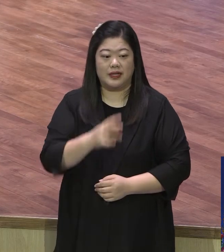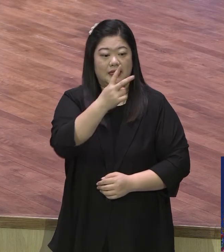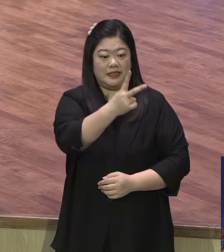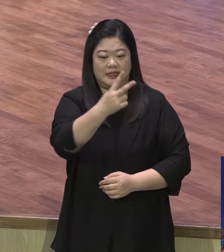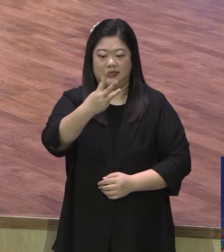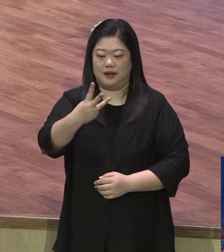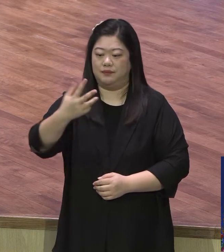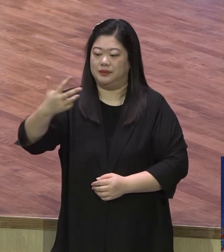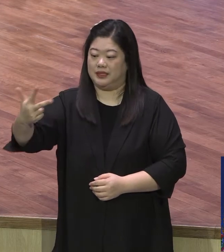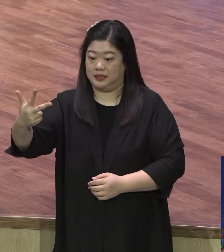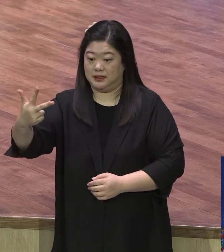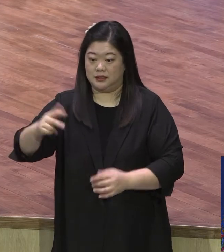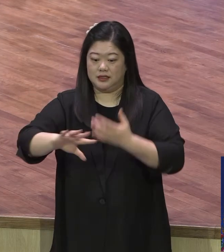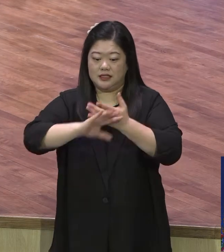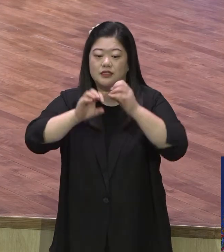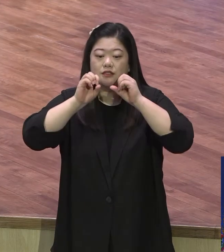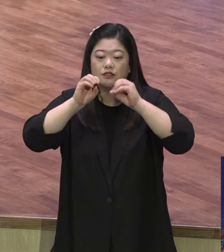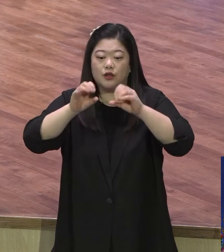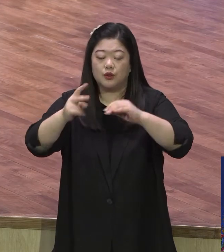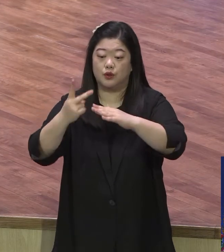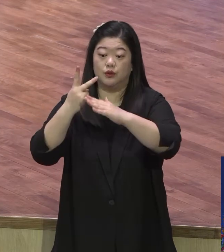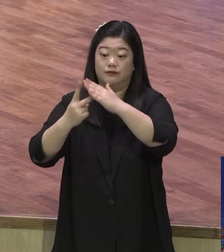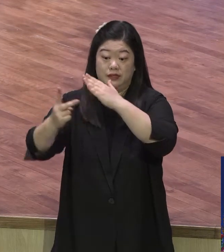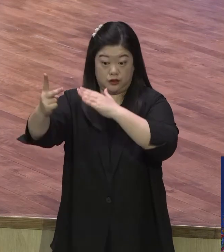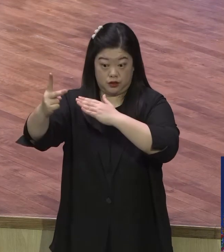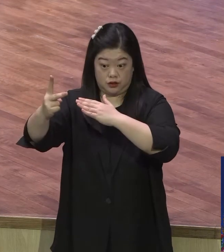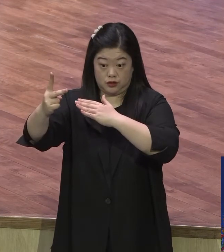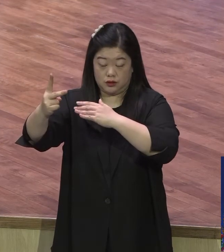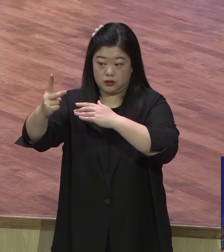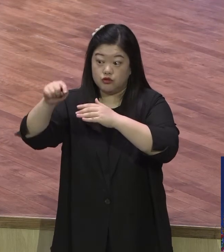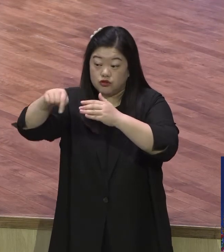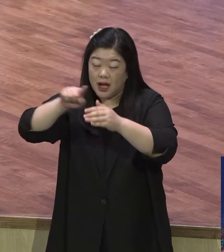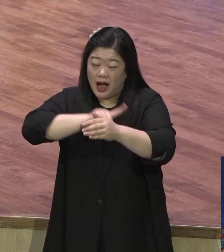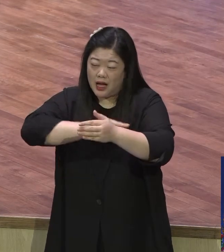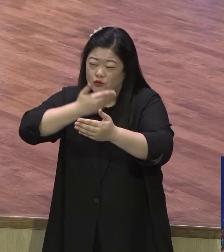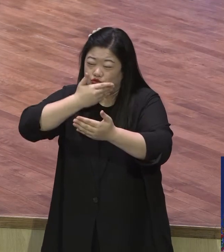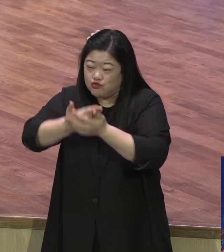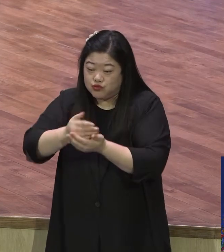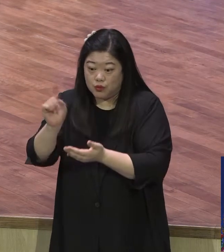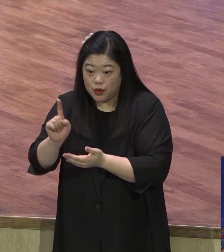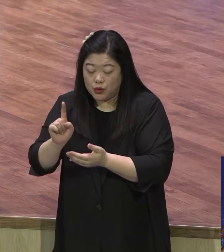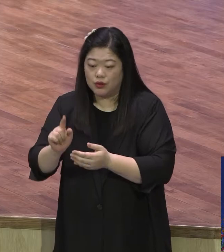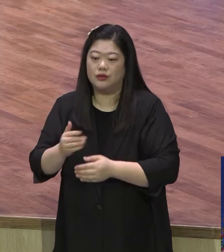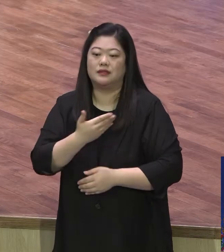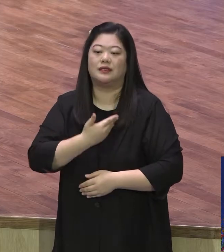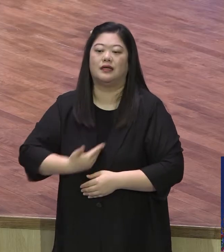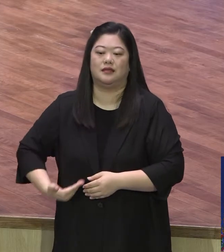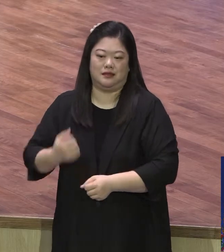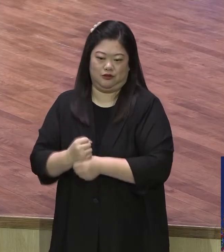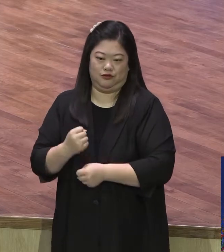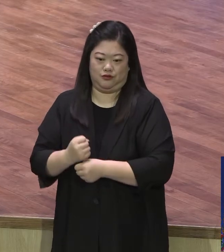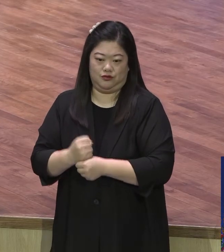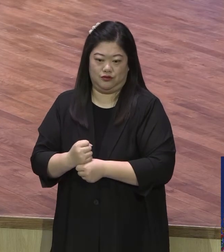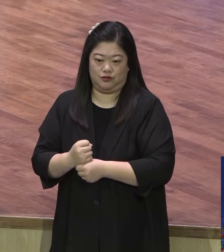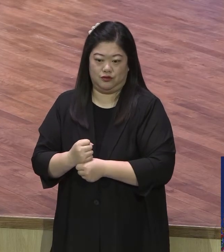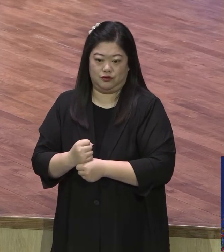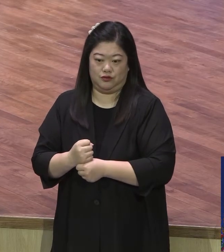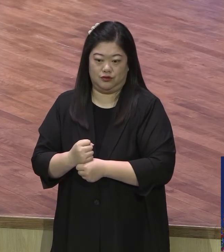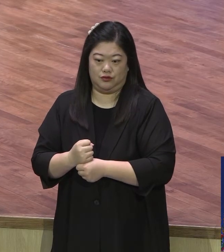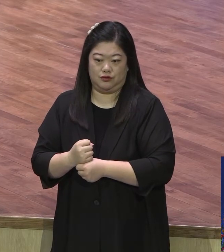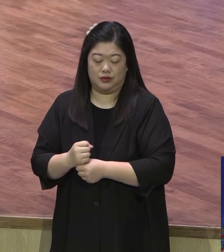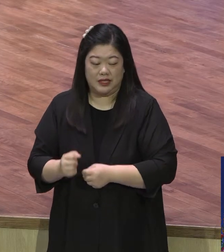이 성교 비전을 주신 것이고 그 핵심이 뭐냐 성교가 뭡니까 제자 세운 게 성교예요